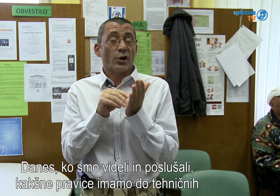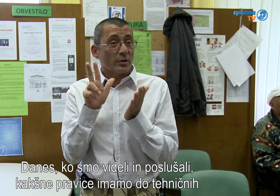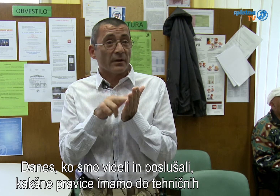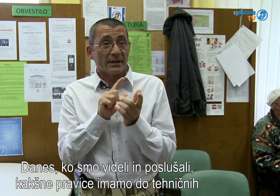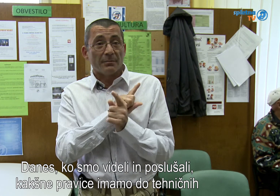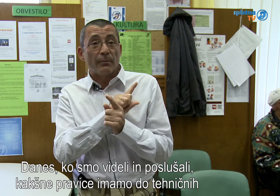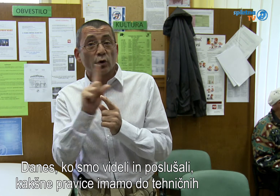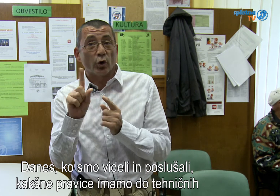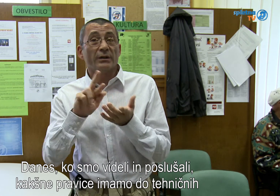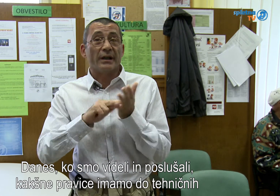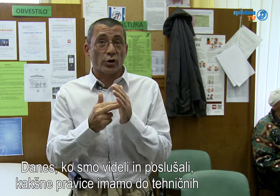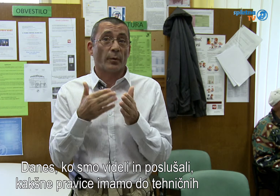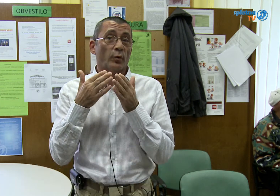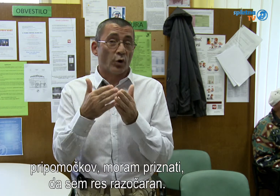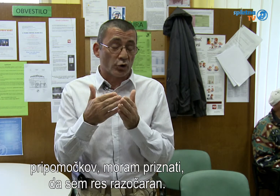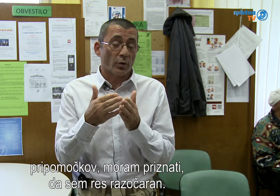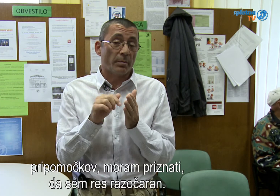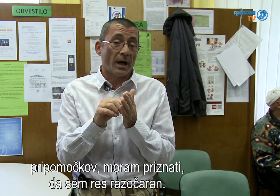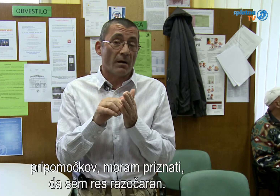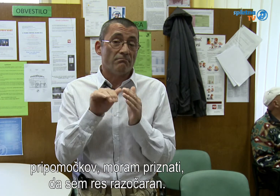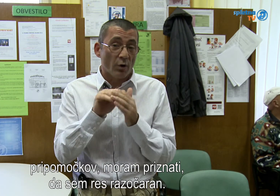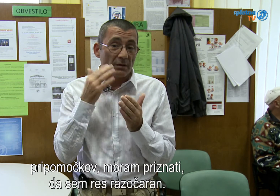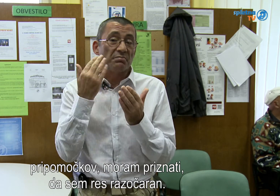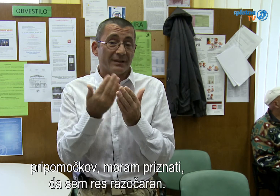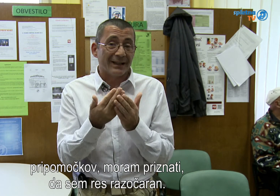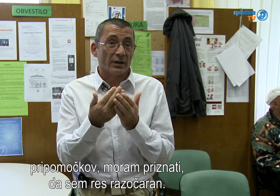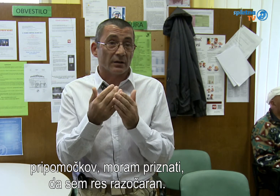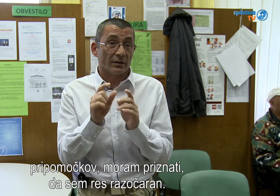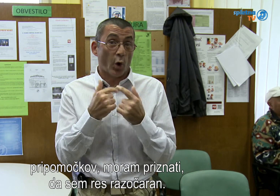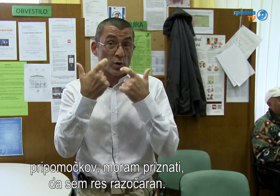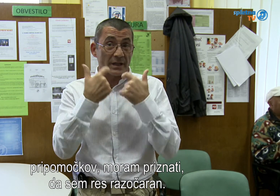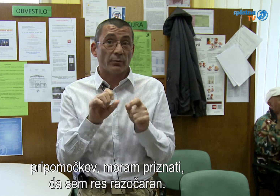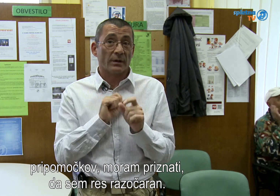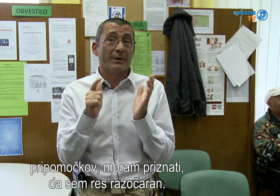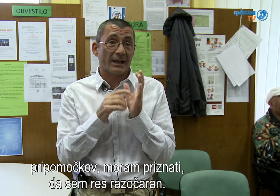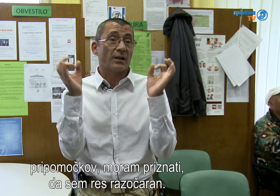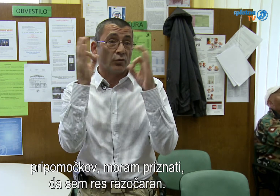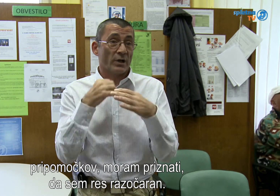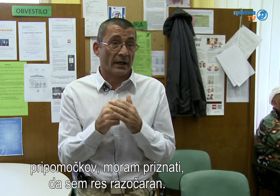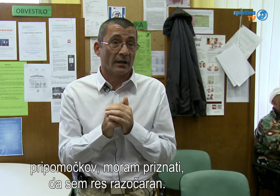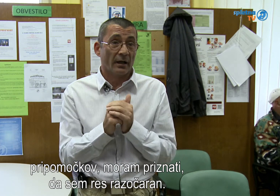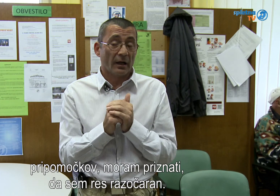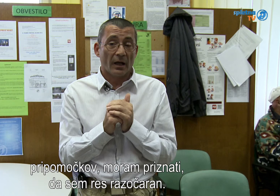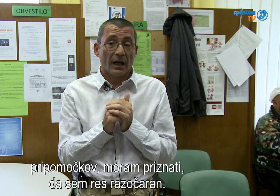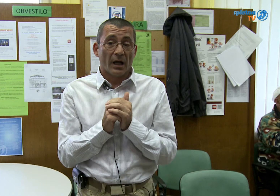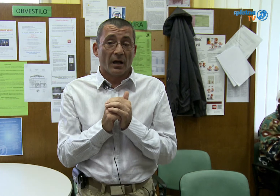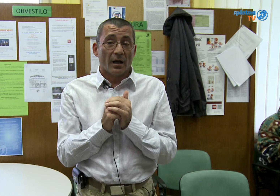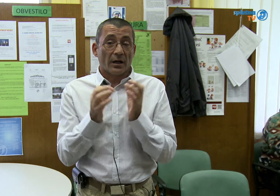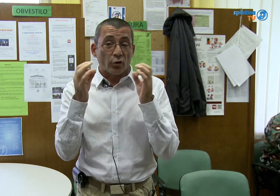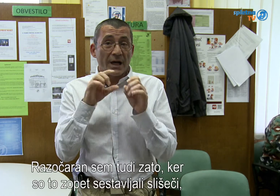kakšne pravice imamo do tehničnih pripomočkov, pa moram priznati, da osebno sem res razočaran. Razočaran